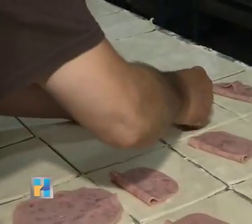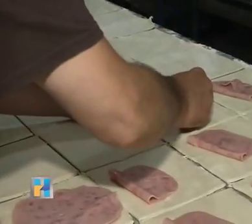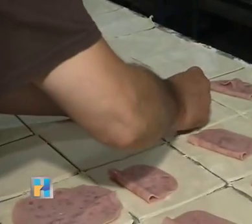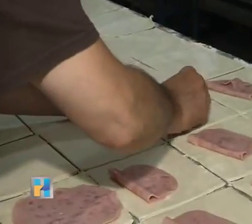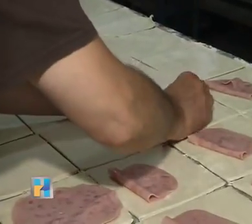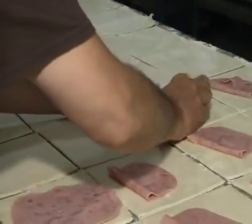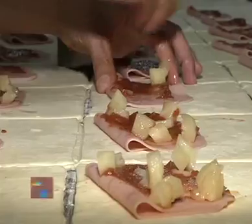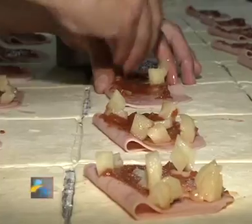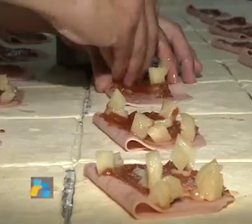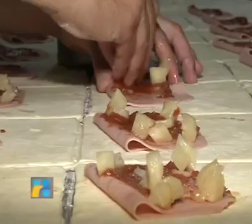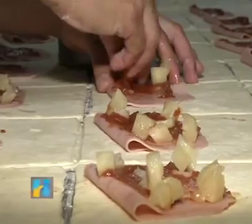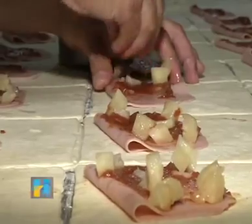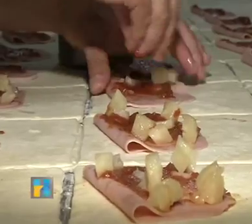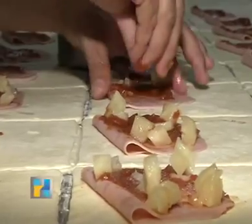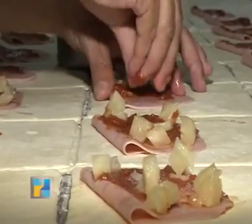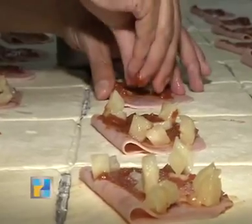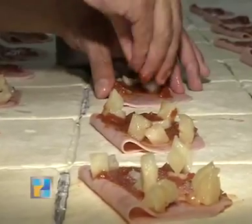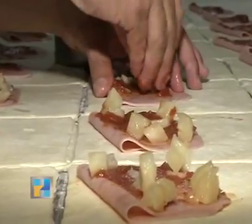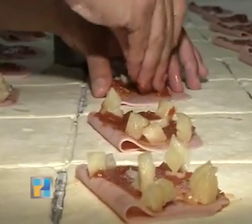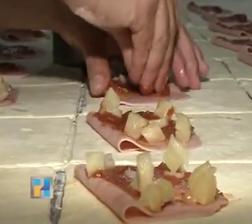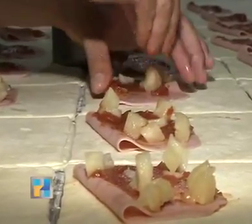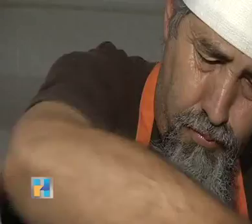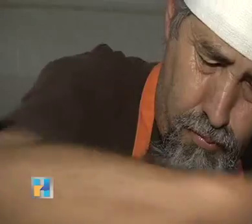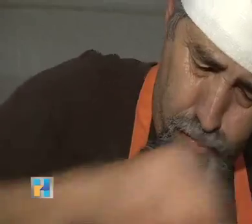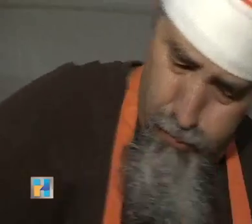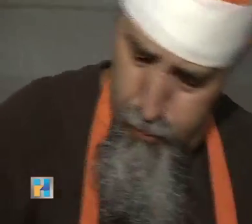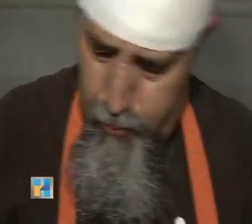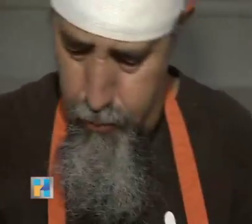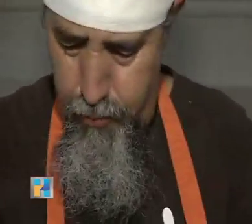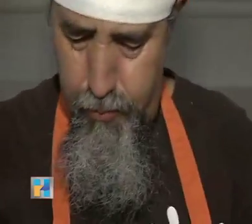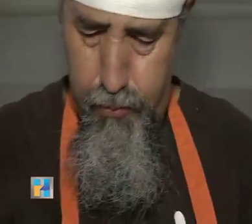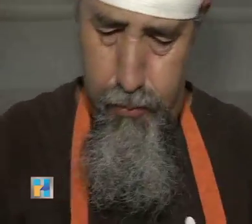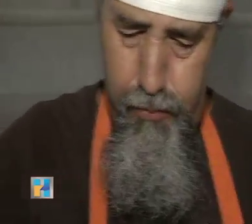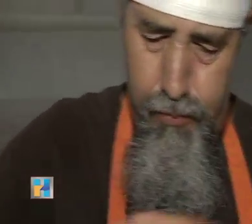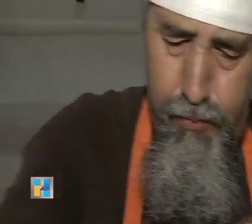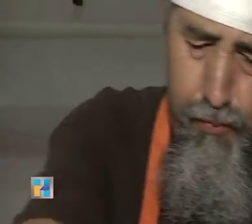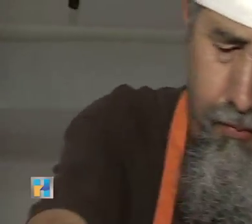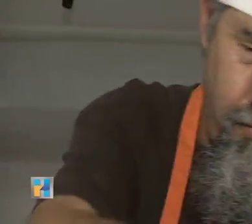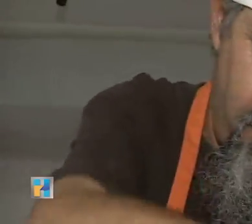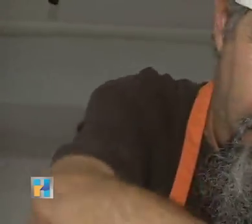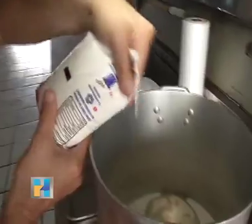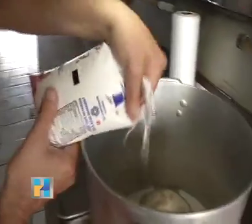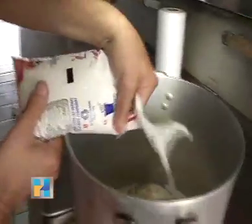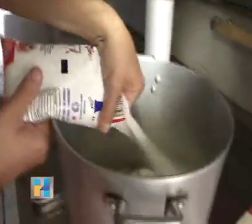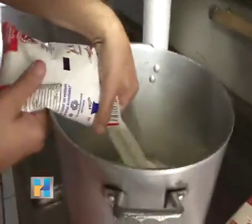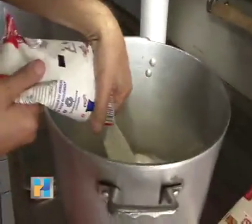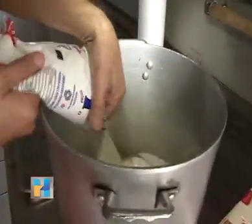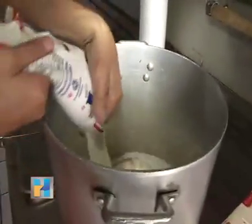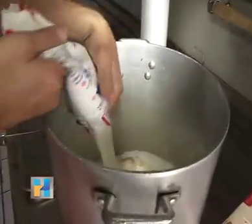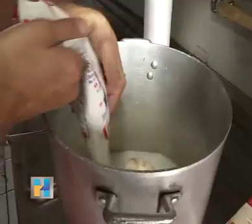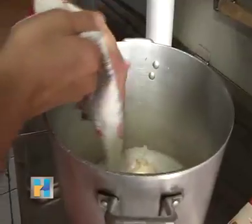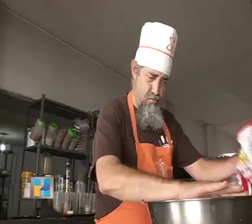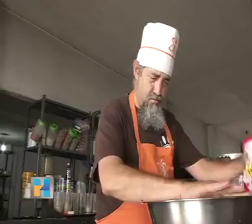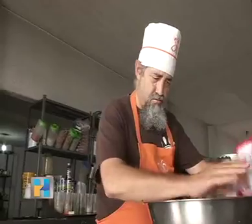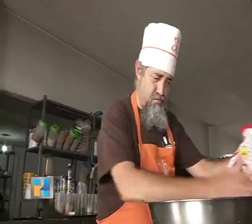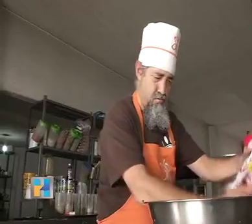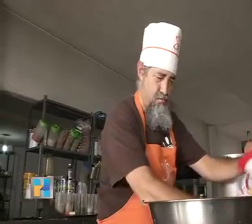pastes, llenando los caballanos, cepillando al pastor. Ahora está preparando la crema de leche.